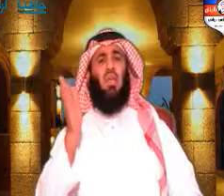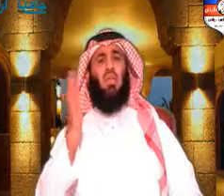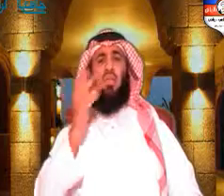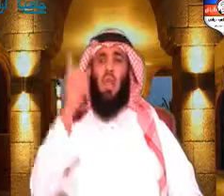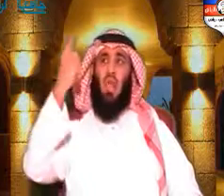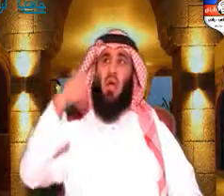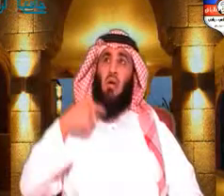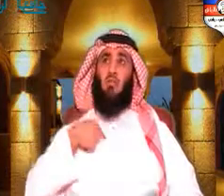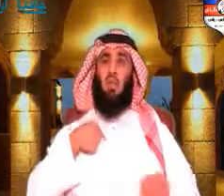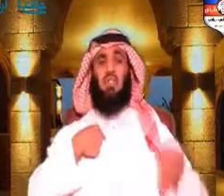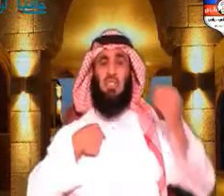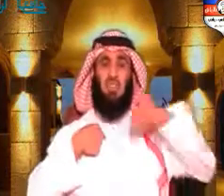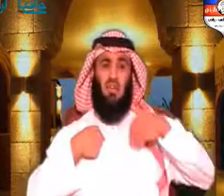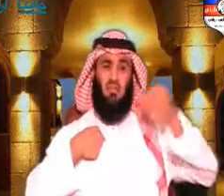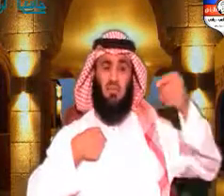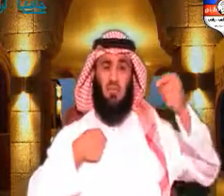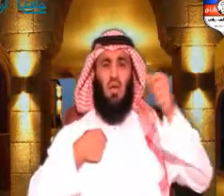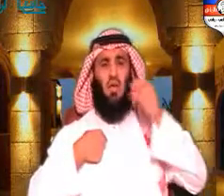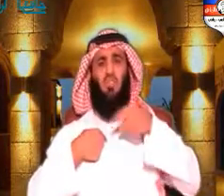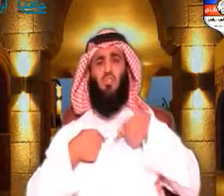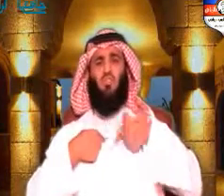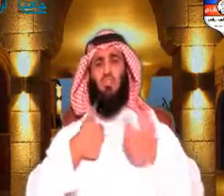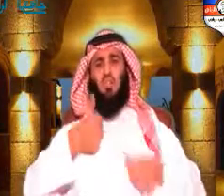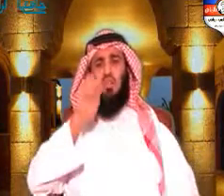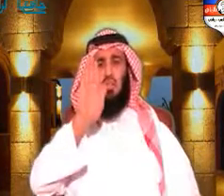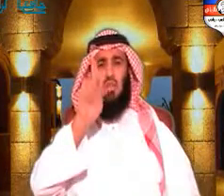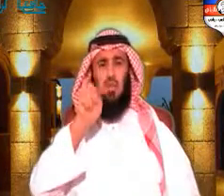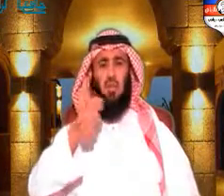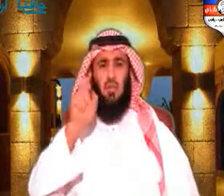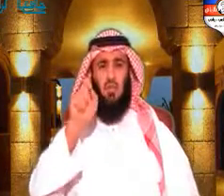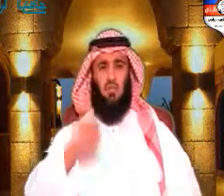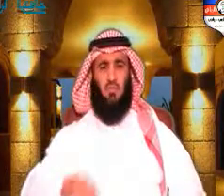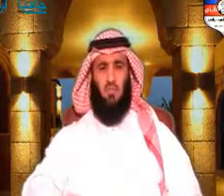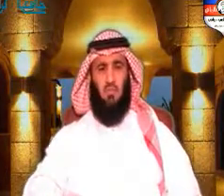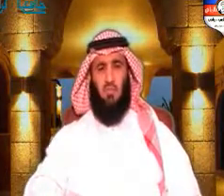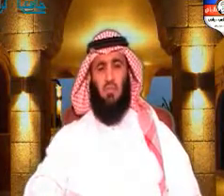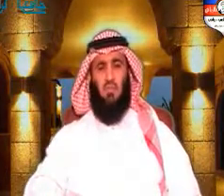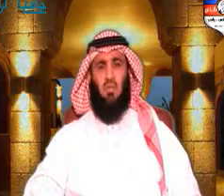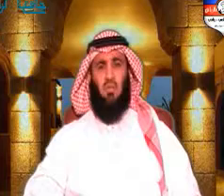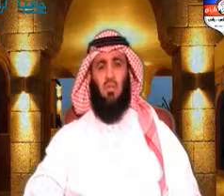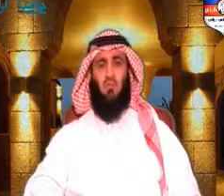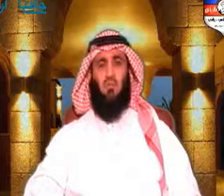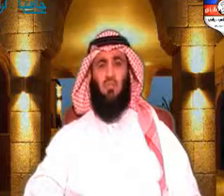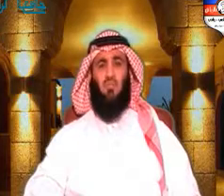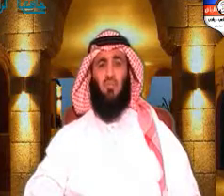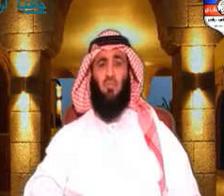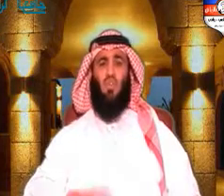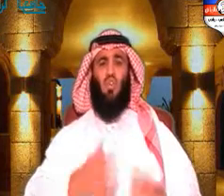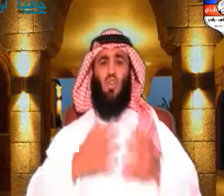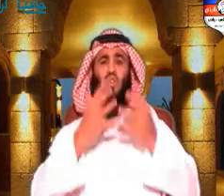وإسراف. عباد الله، وللإسراف مظاهر تبدو على كثير من